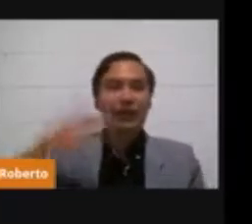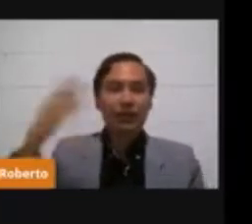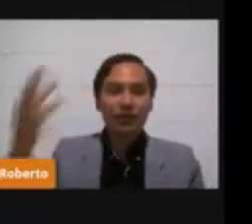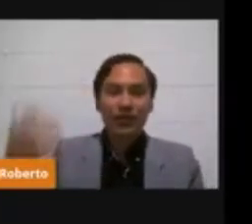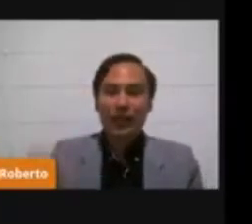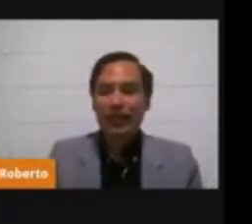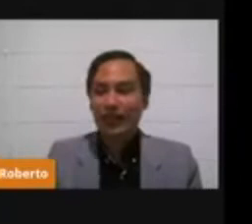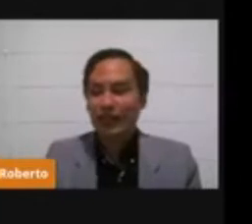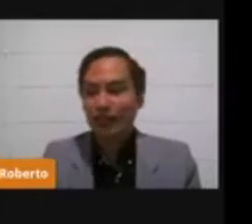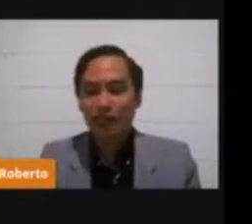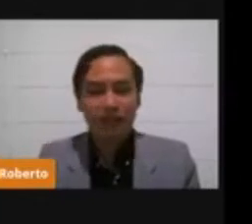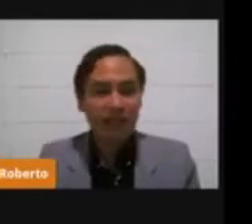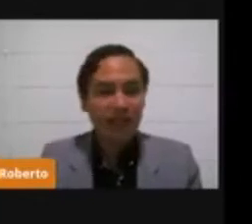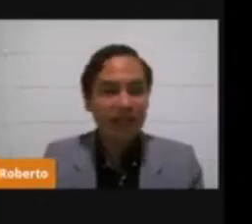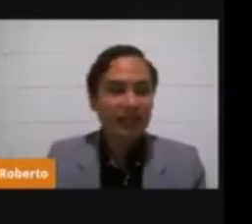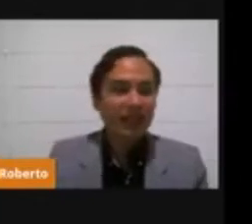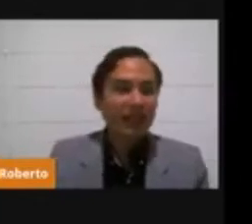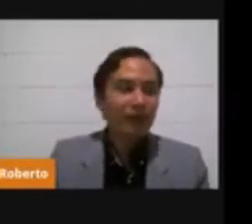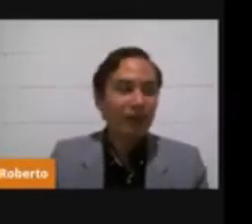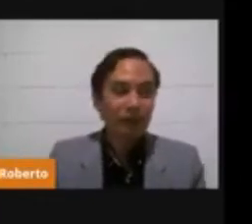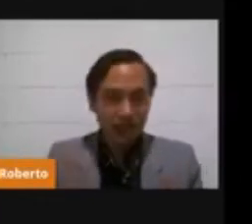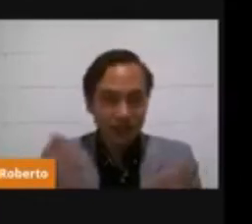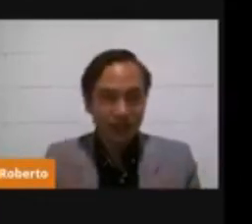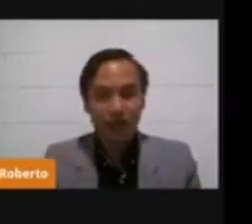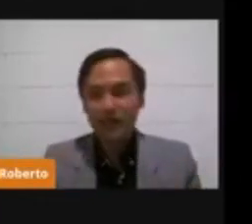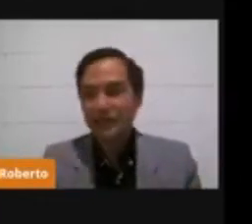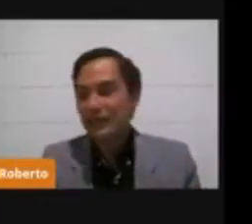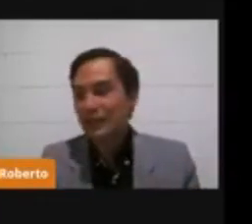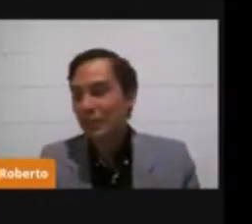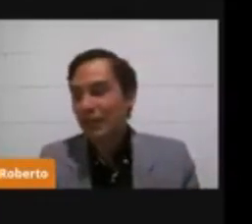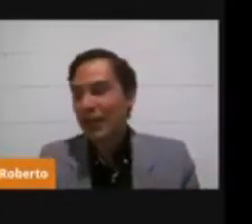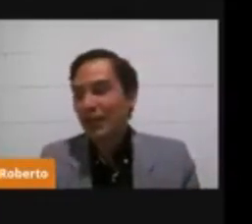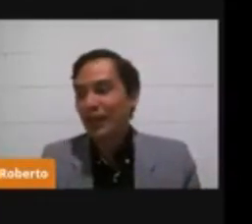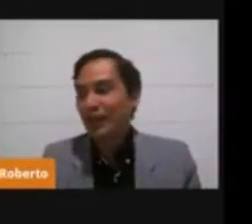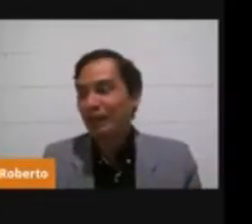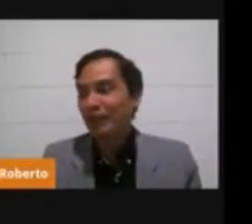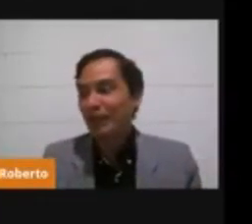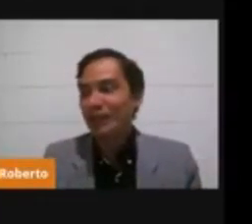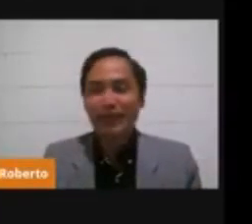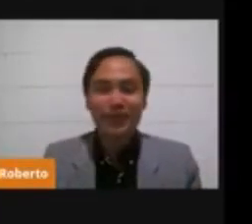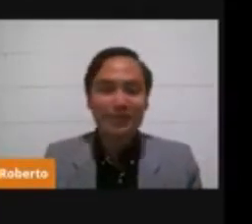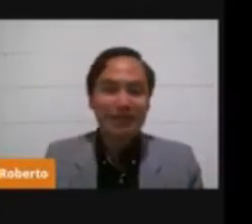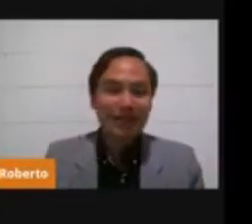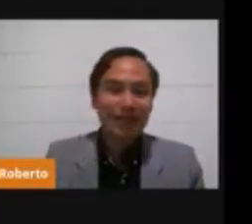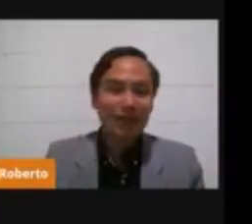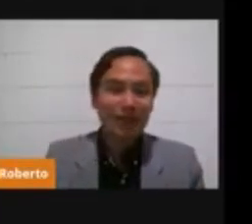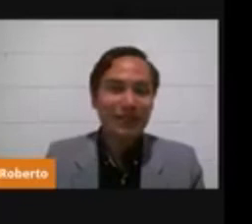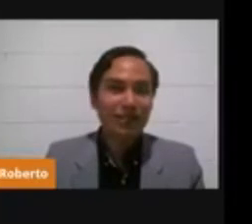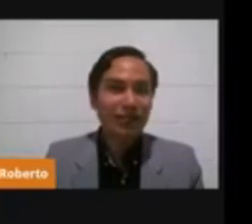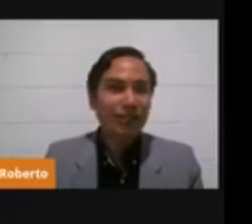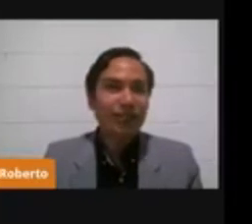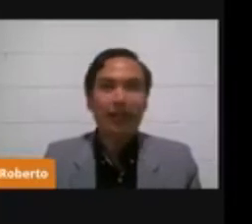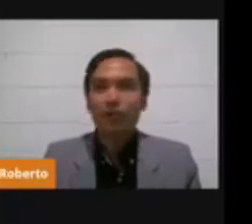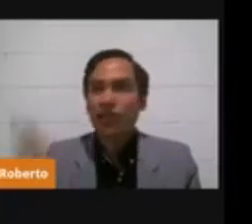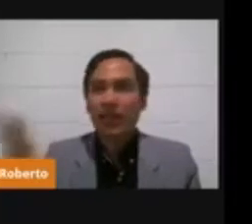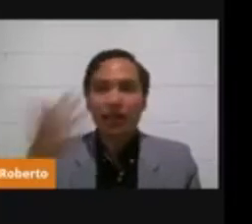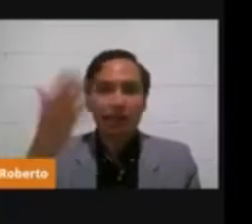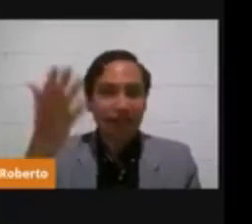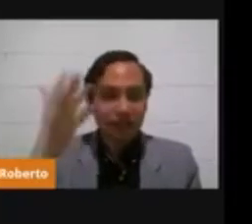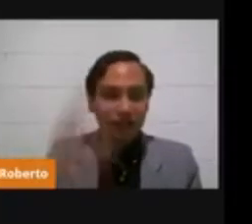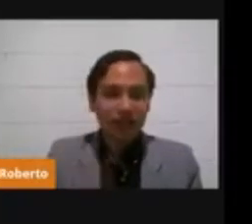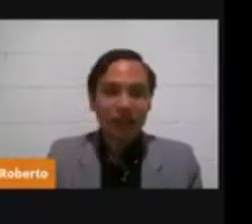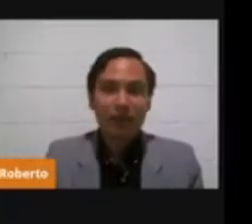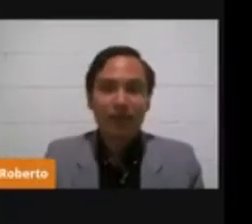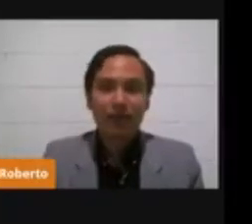como varios webinars o reuniones tipo estas, pero digamos se pierde un poco eso de